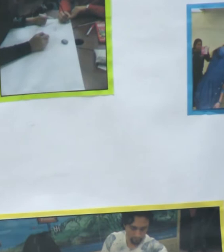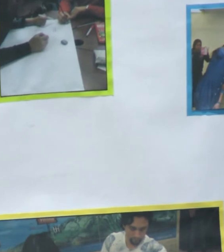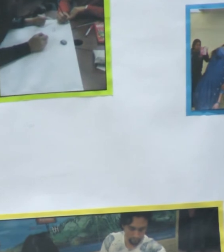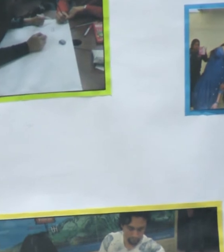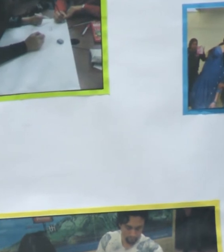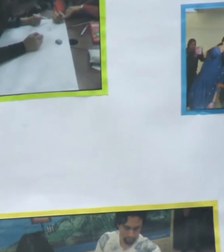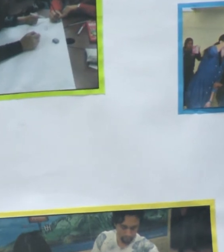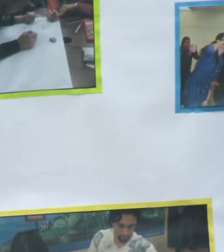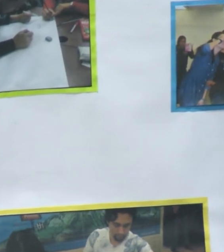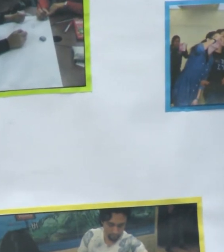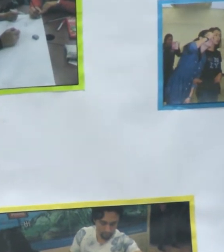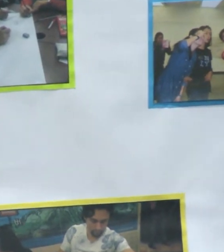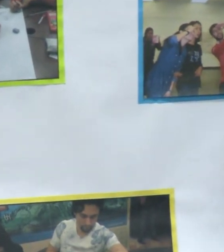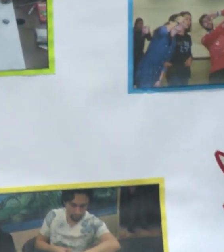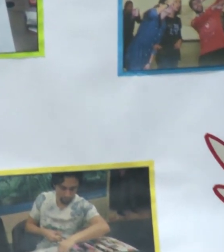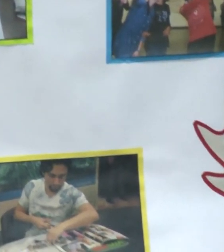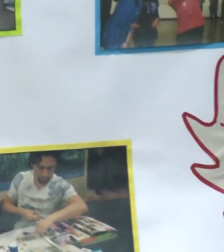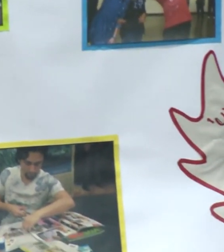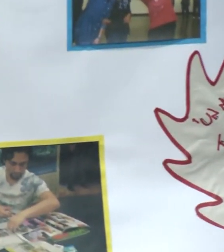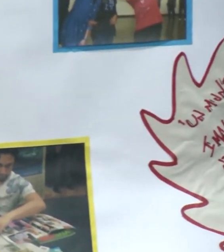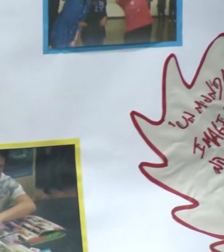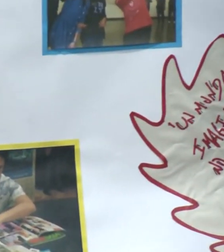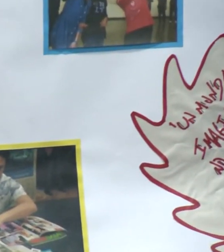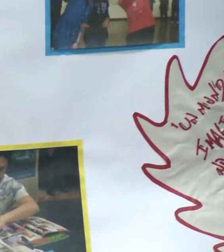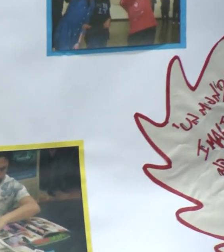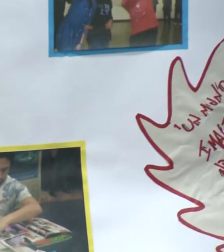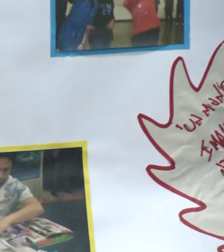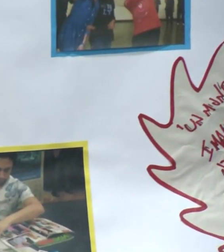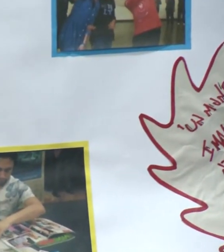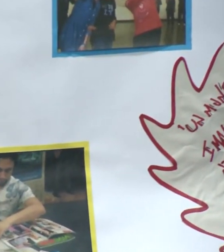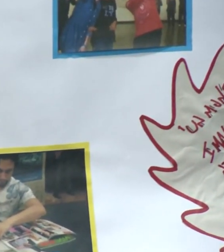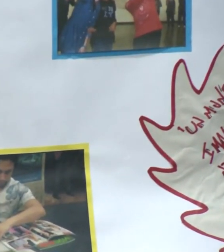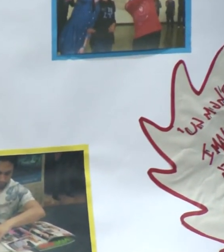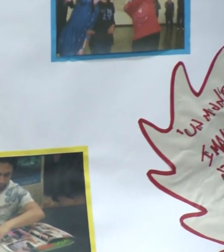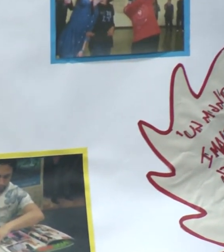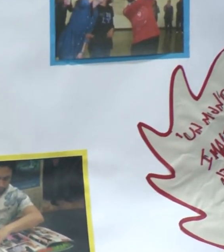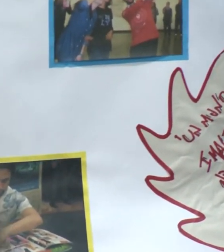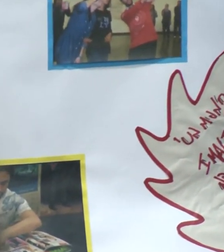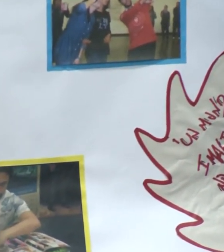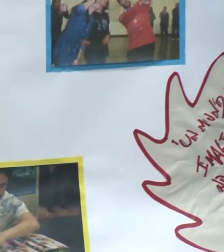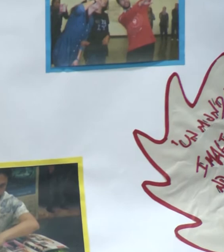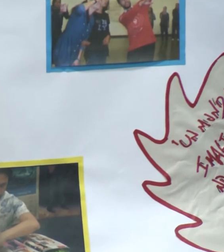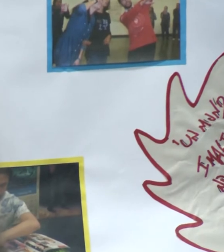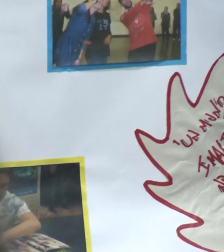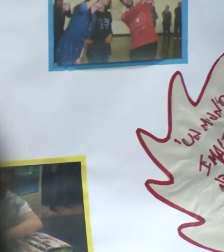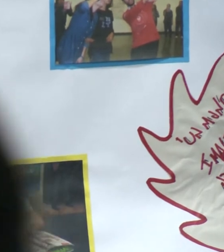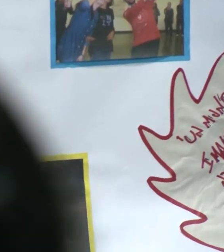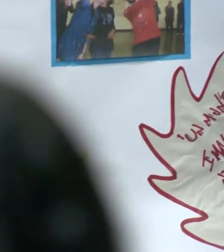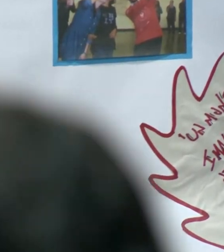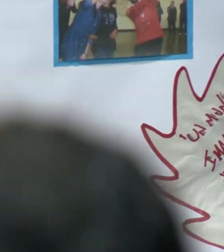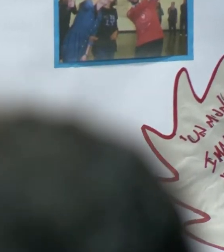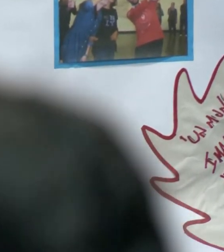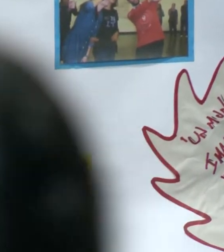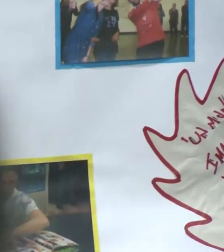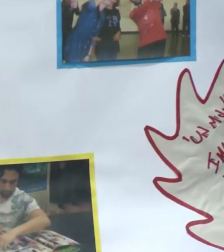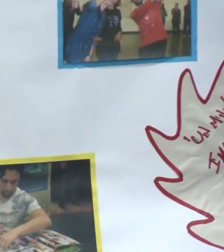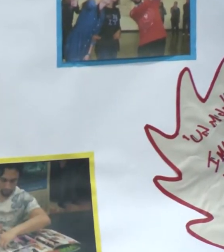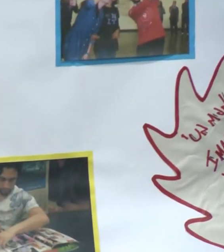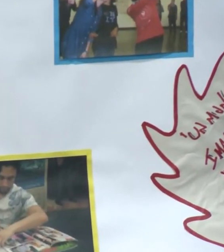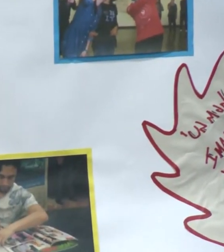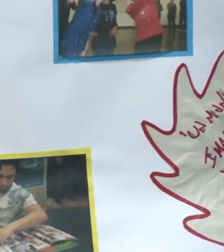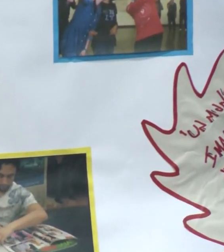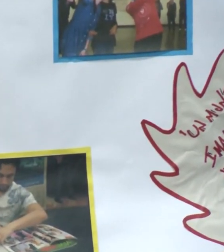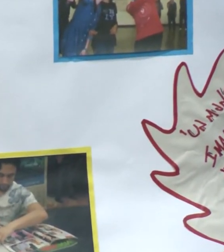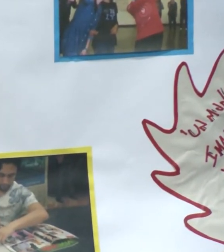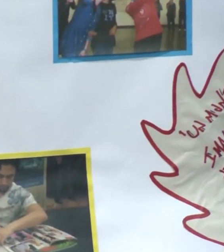de su papá es tal, podríamos decir que tal distancia podrían ser dos papás, o utilizando el cinturón o cualquier otra herramienta